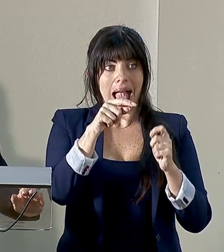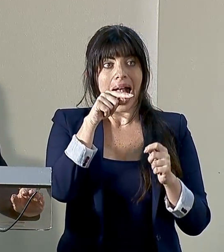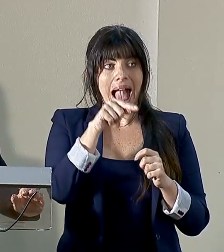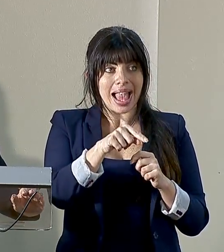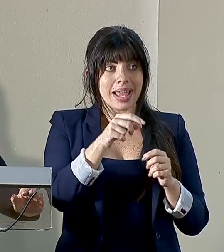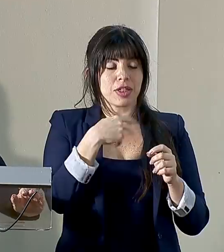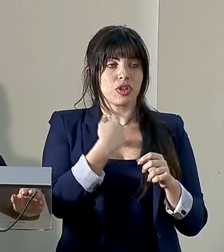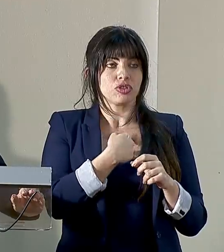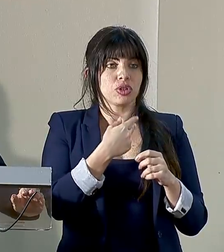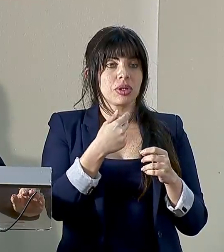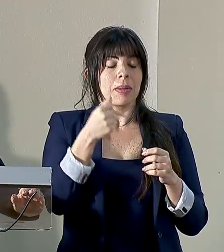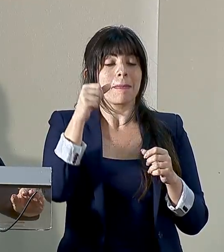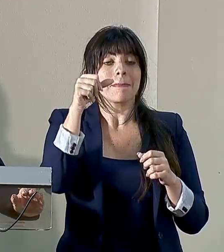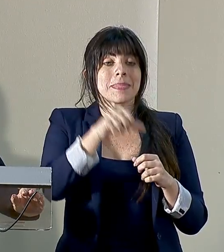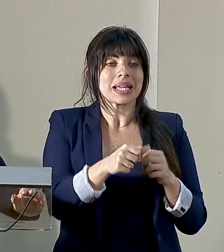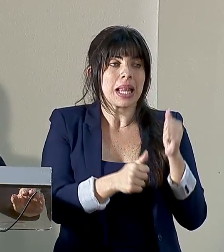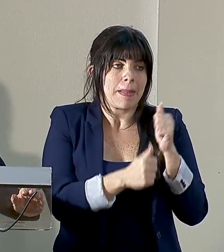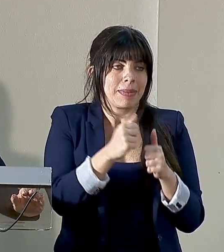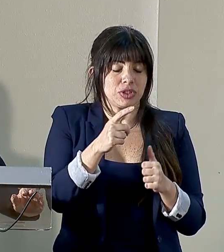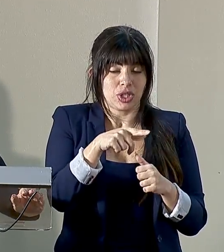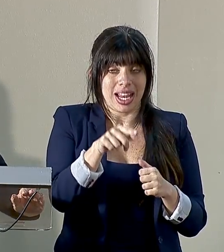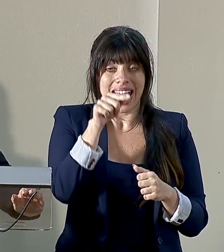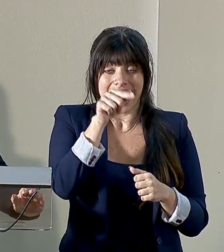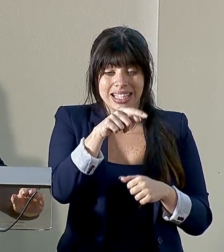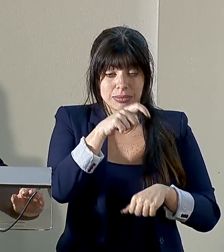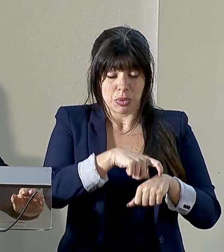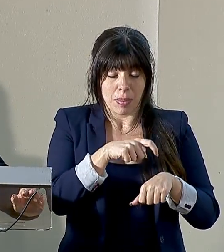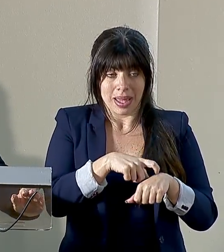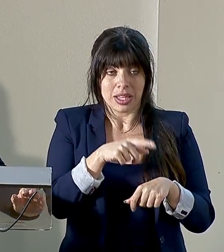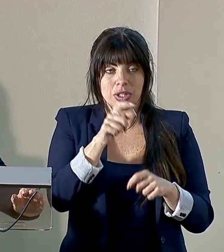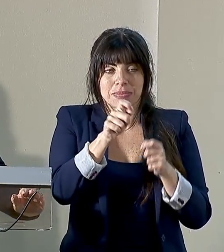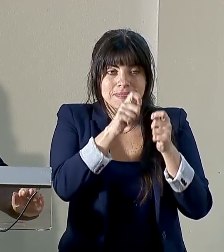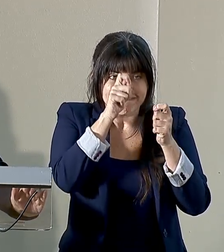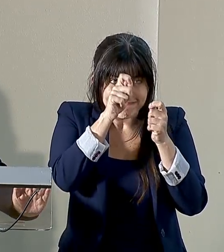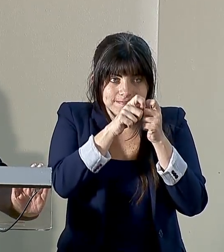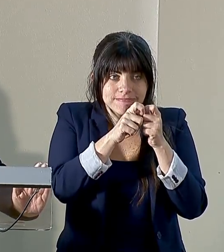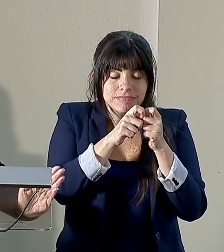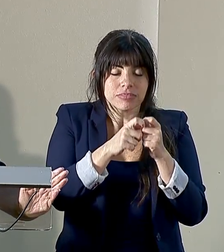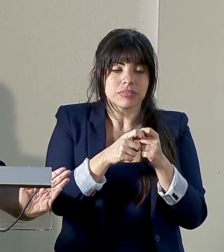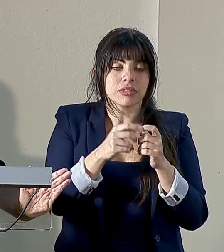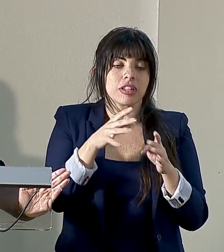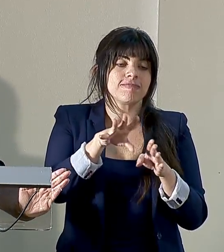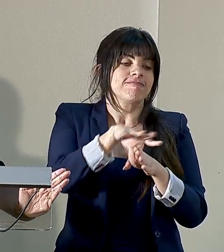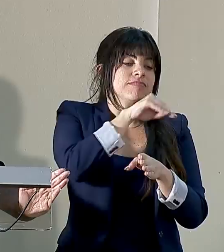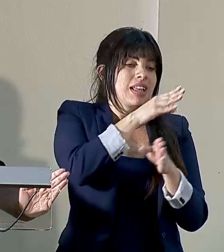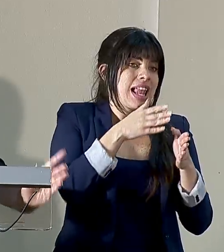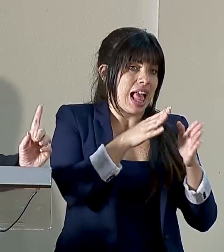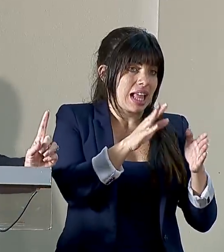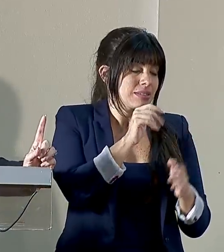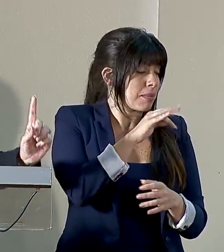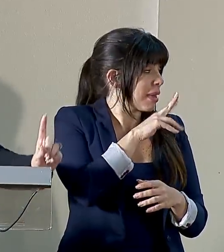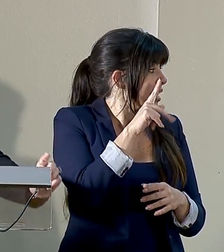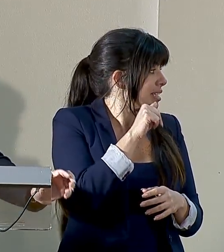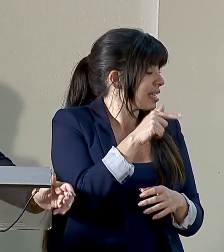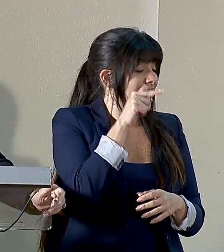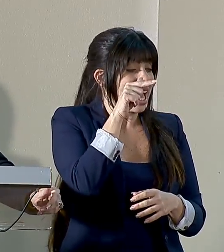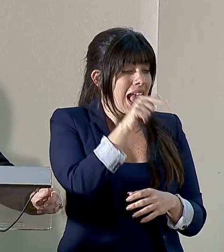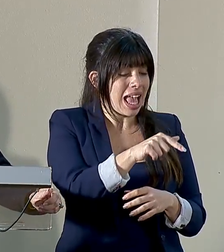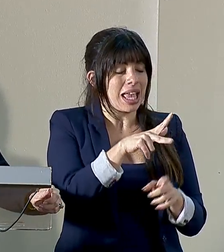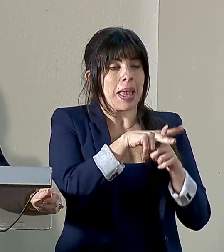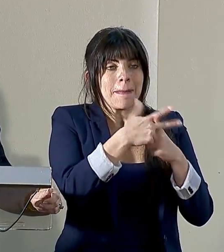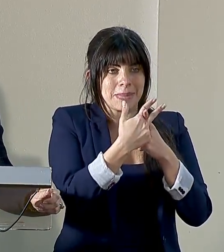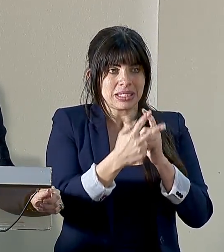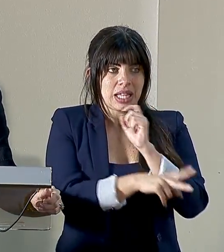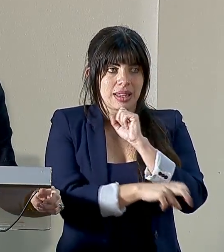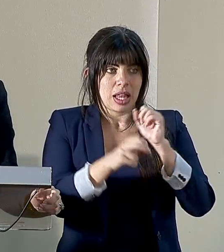Ahí es donde perdemos la mayoría de ellos. Ahí es donde precisamente se van a la calle, doña Maritza, y ahí es donde empieza